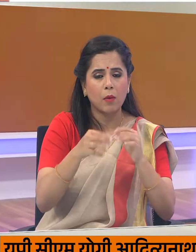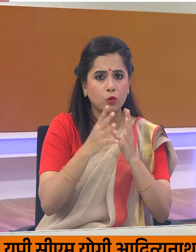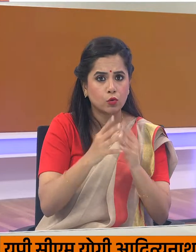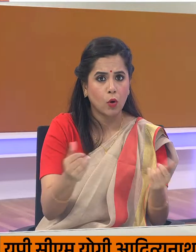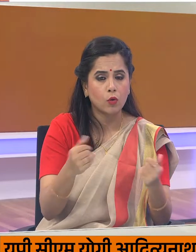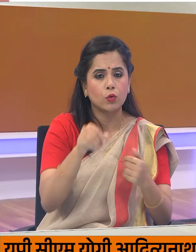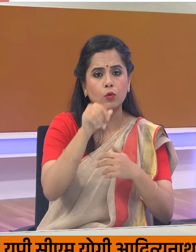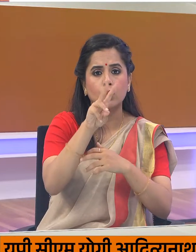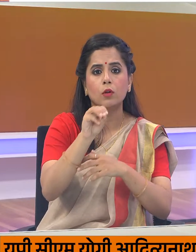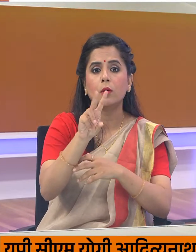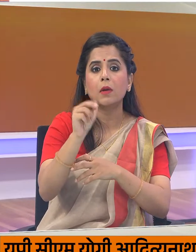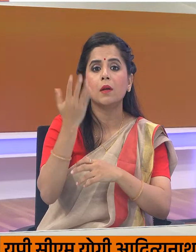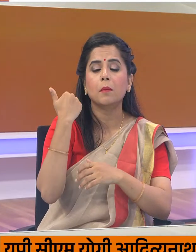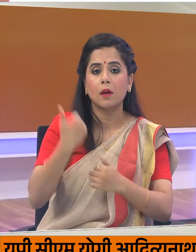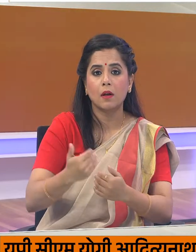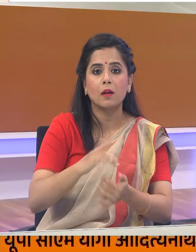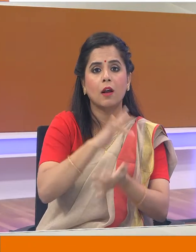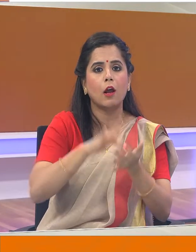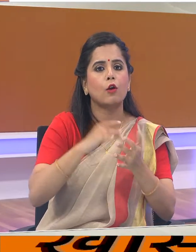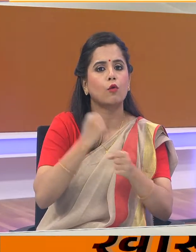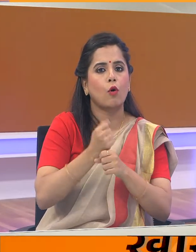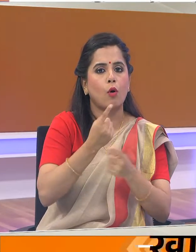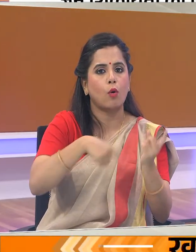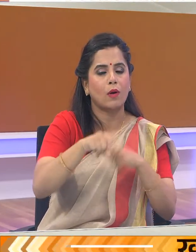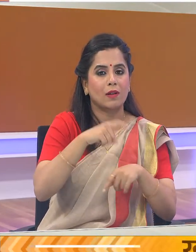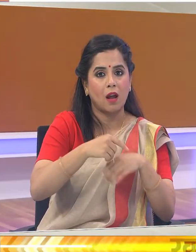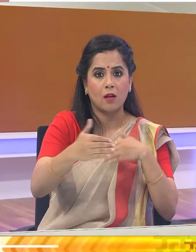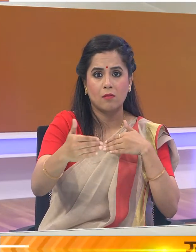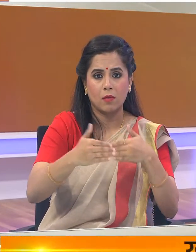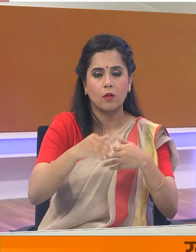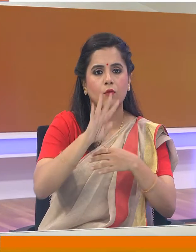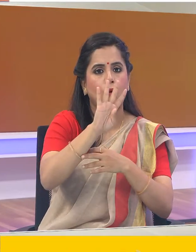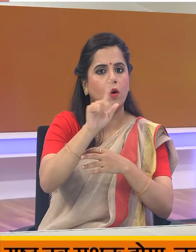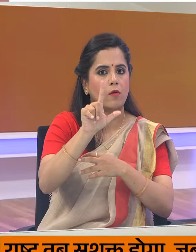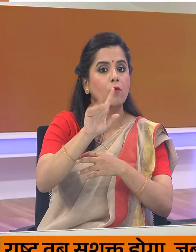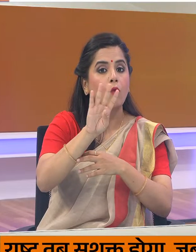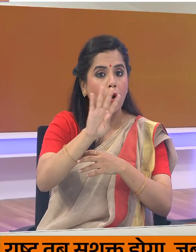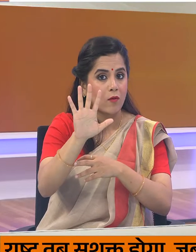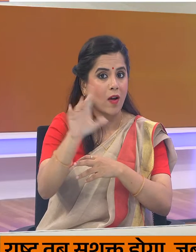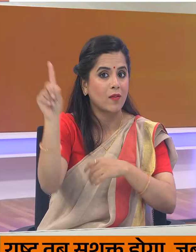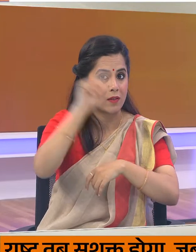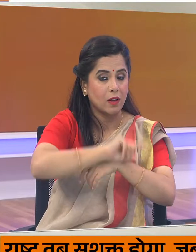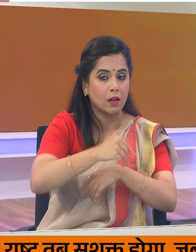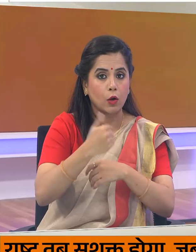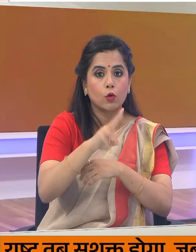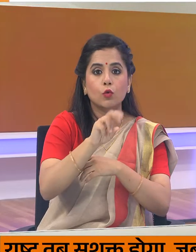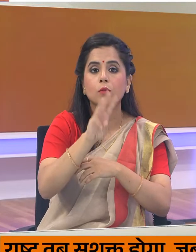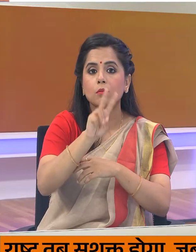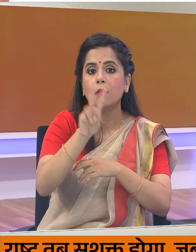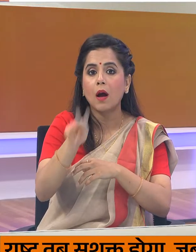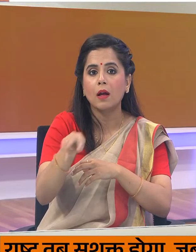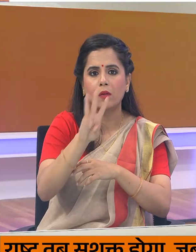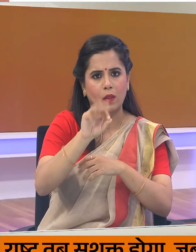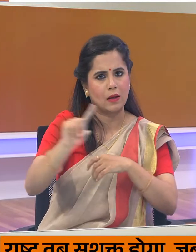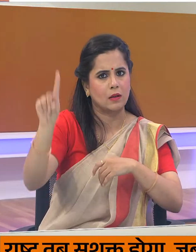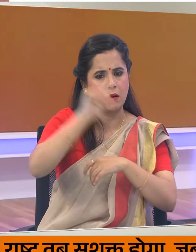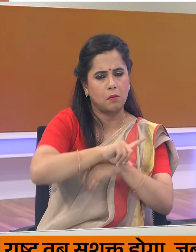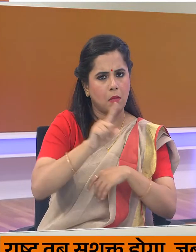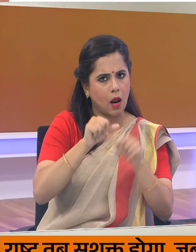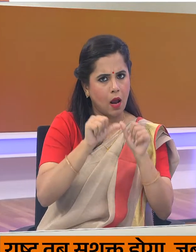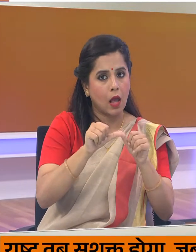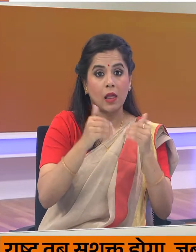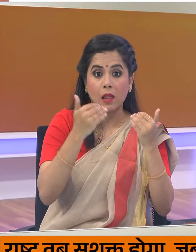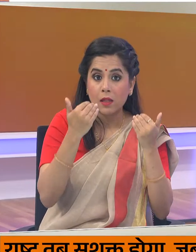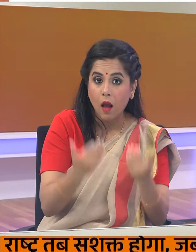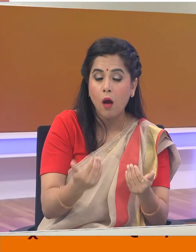लिए 2020 में केंद्र सरकार ने इस समय सीमा को घटाकर 45 दिन और 2022 में 30 दिन कर दी